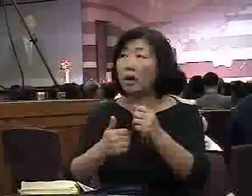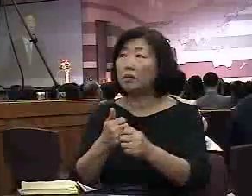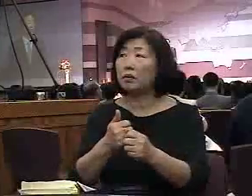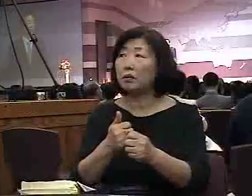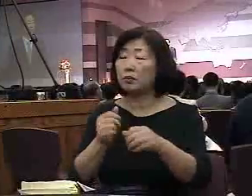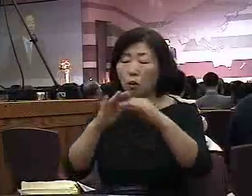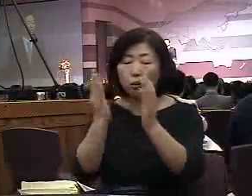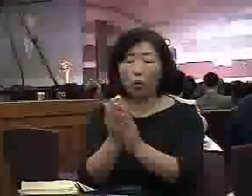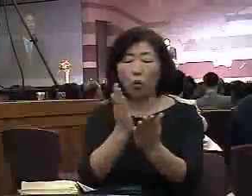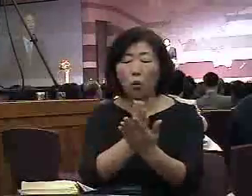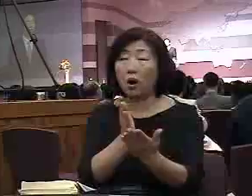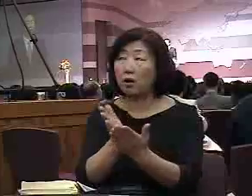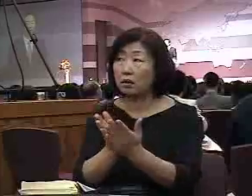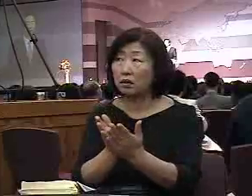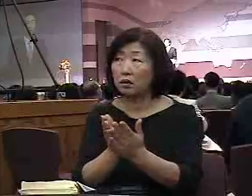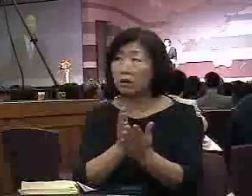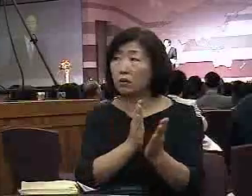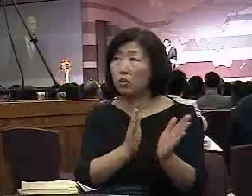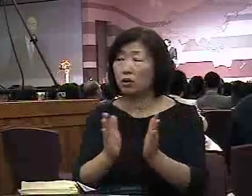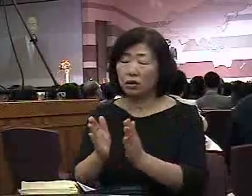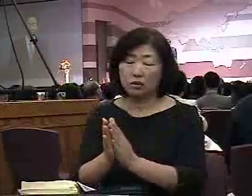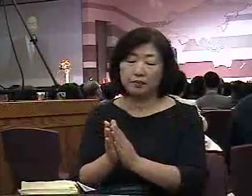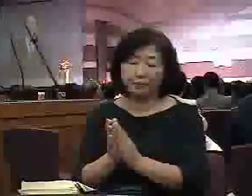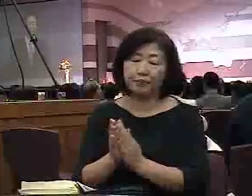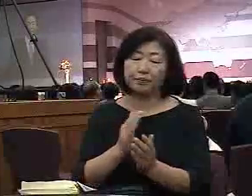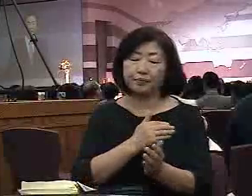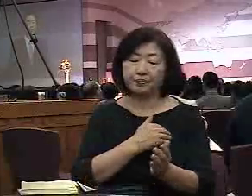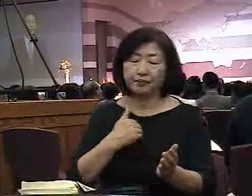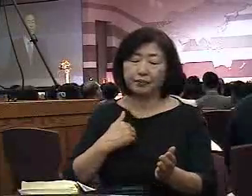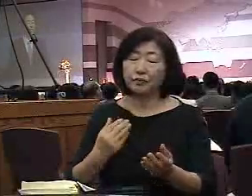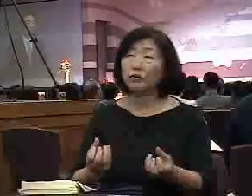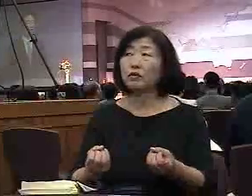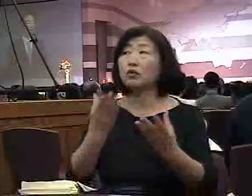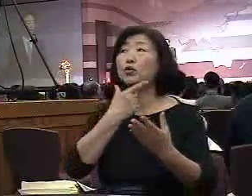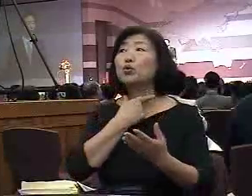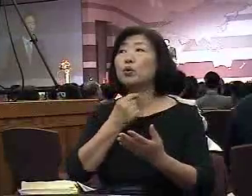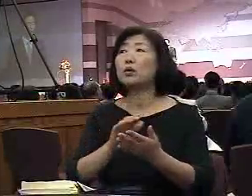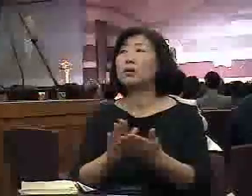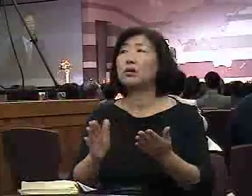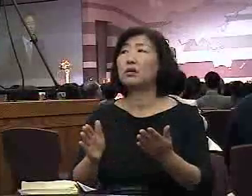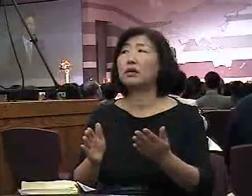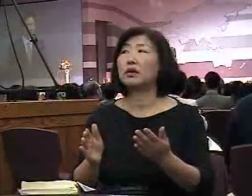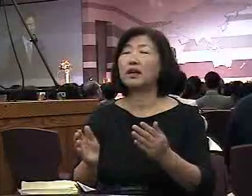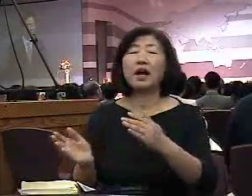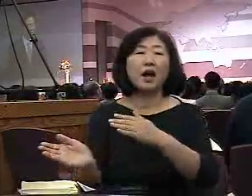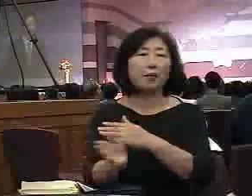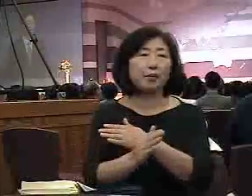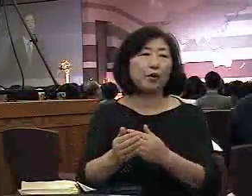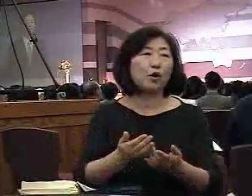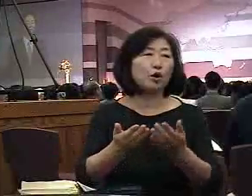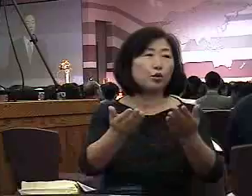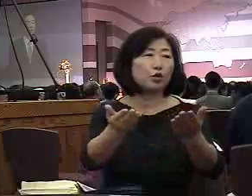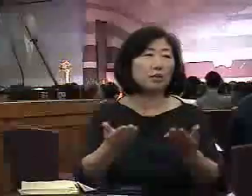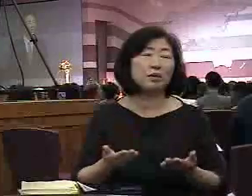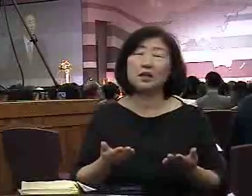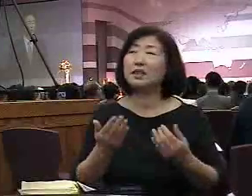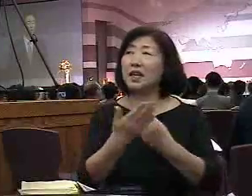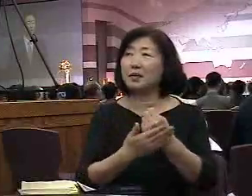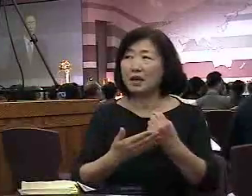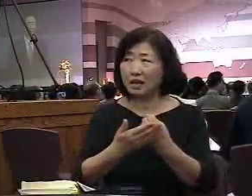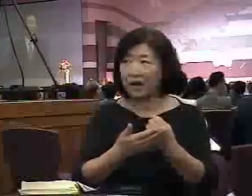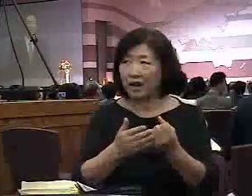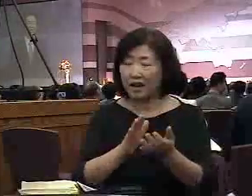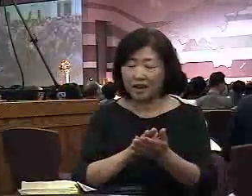넉넉히 감당하신 여러분 되시기를 주님의 이름으로 축원합니다. 우리 한 번만 더 인사할까요? 비워주심이 은혜입니다. 이렇게 한번